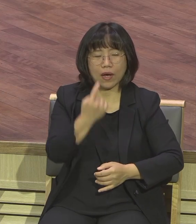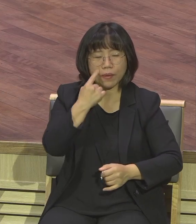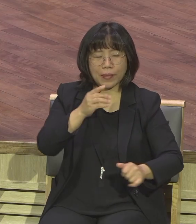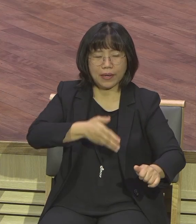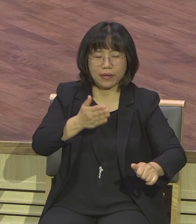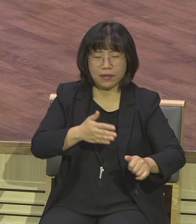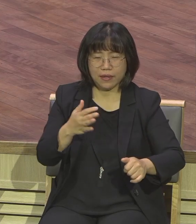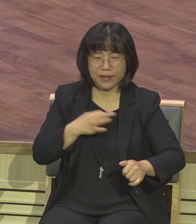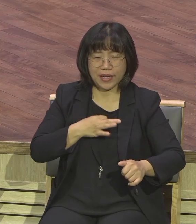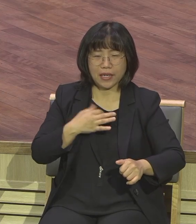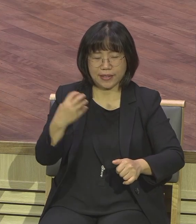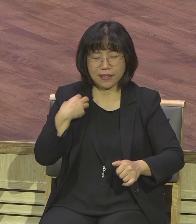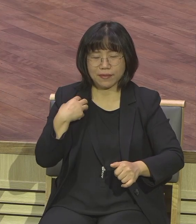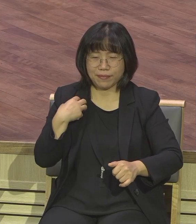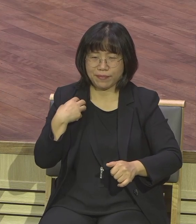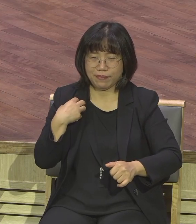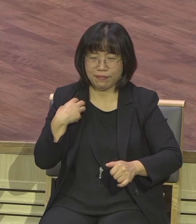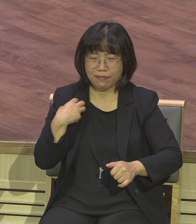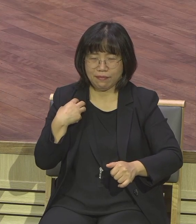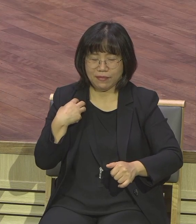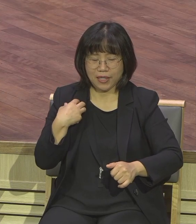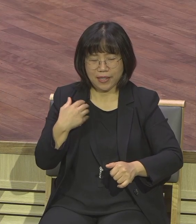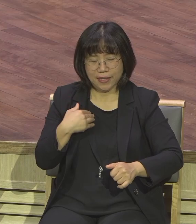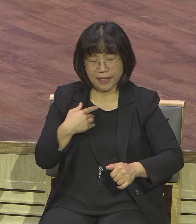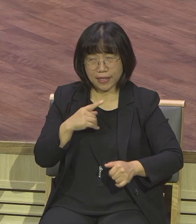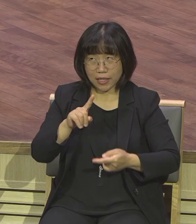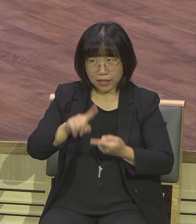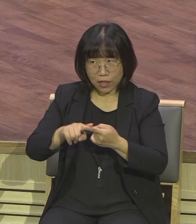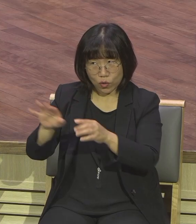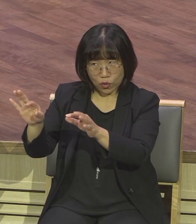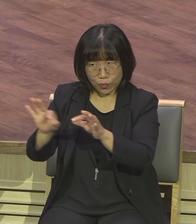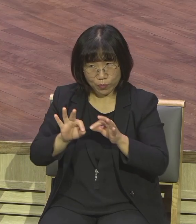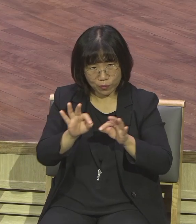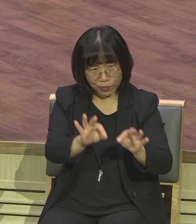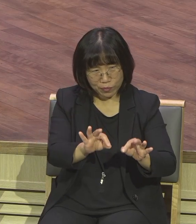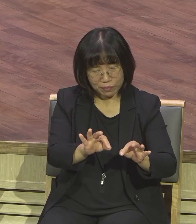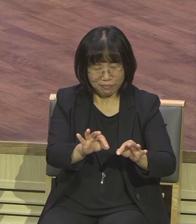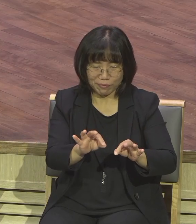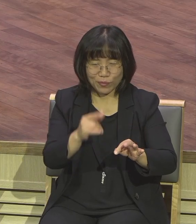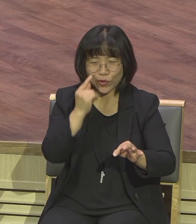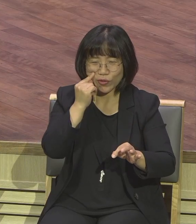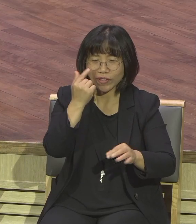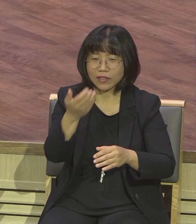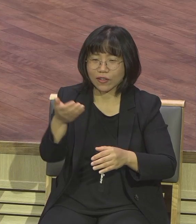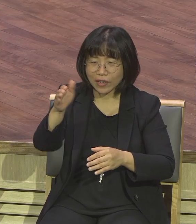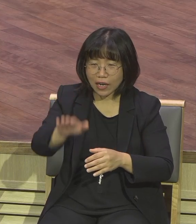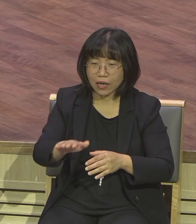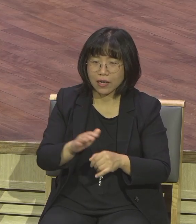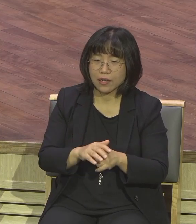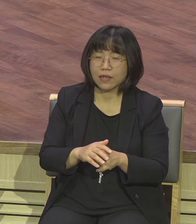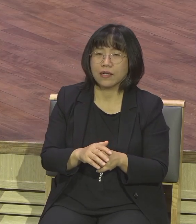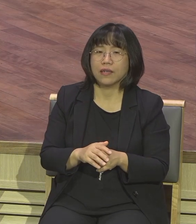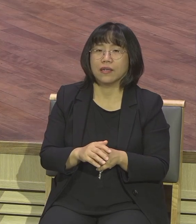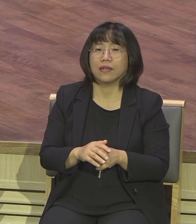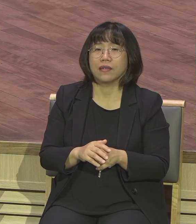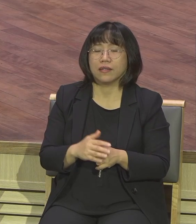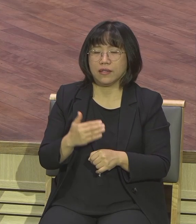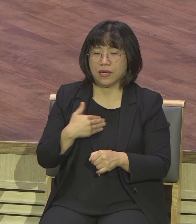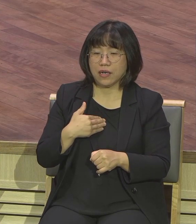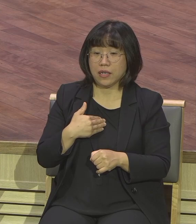그런데 제가요 체험했습니다. 저는 79년 11월 시작했는데 82년 11월